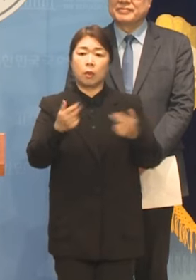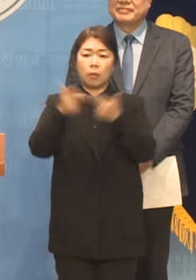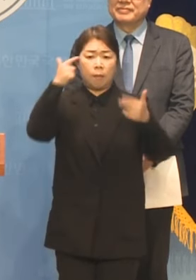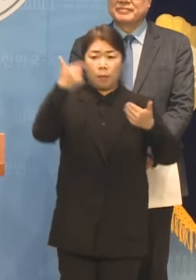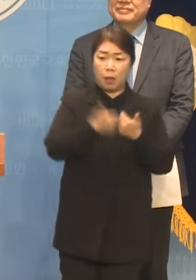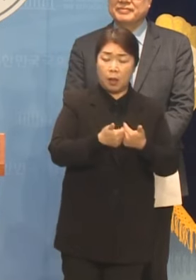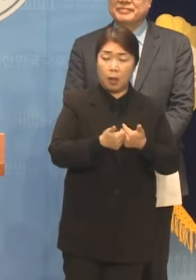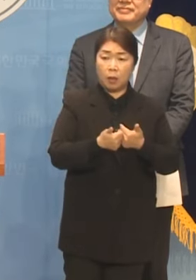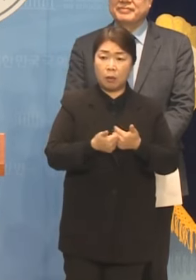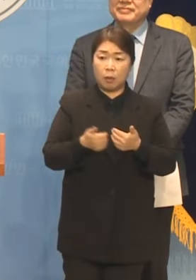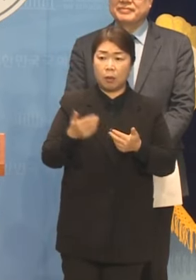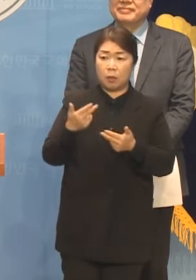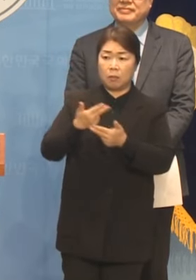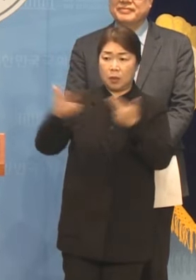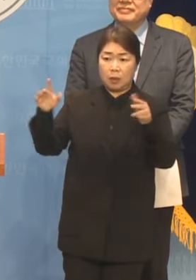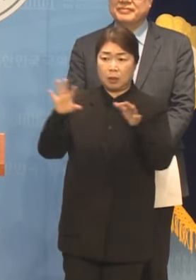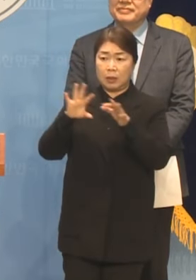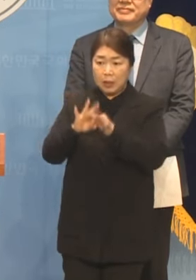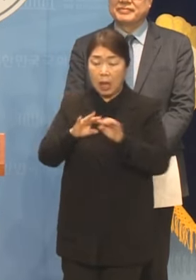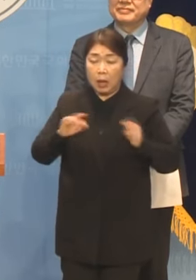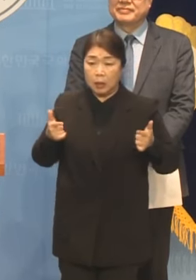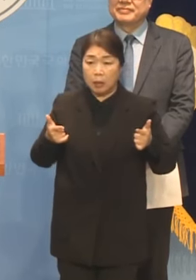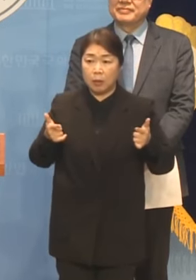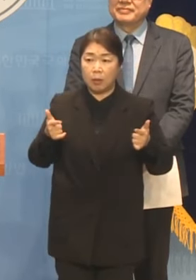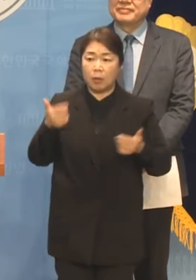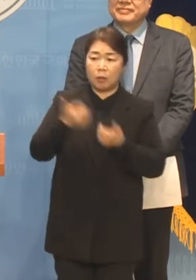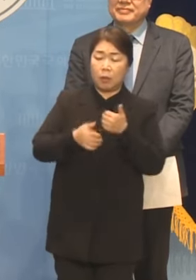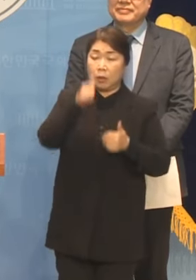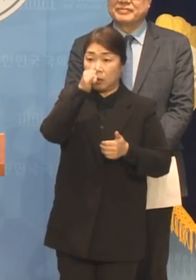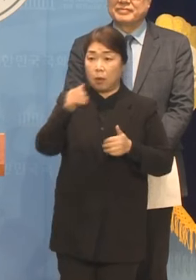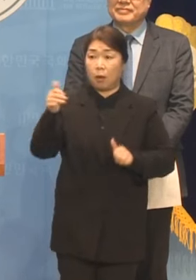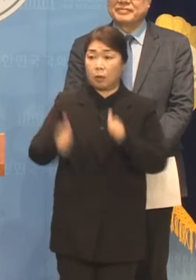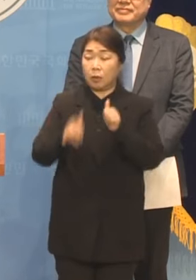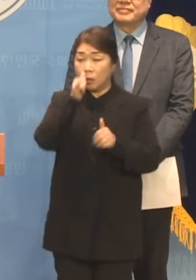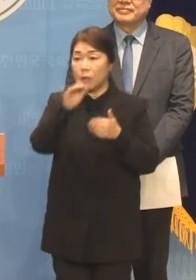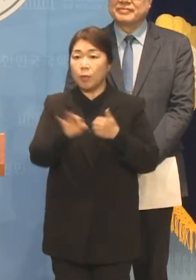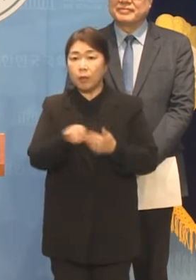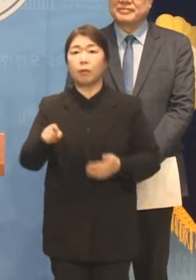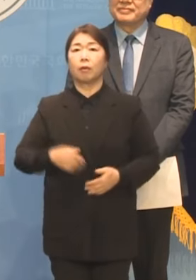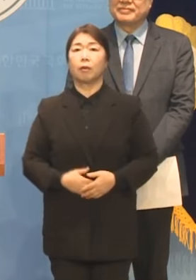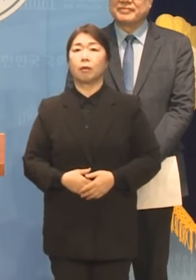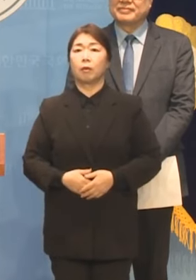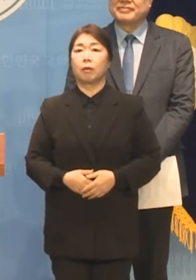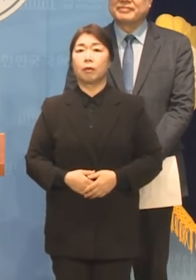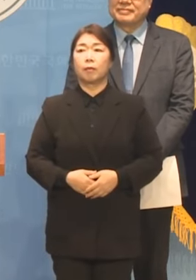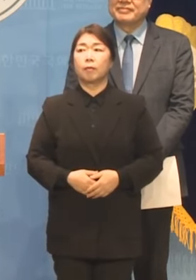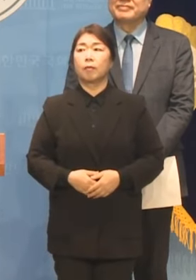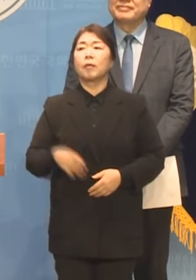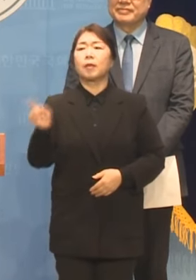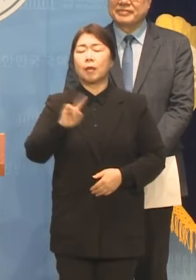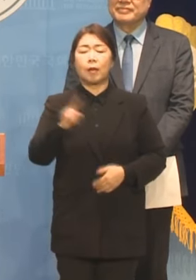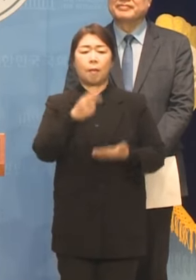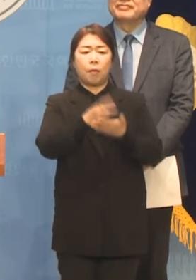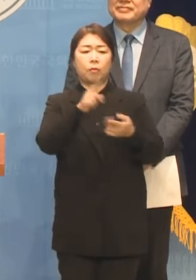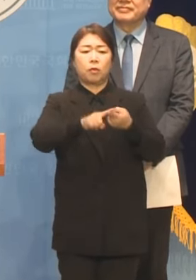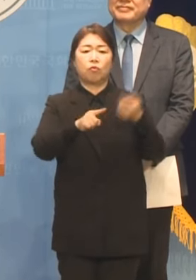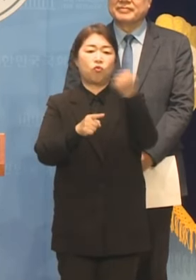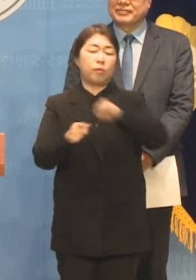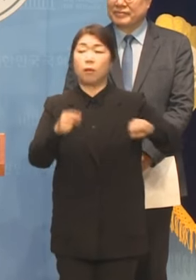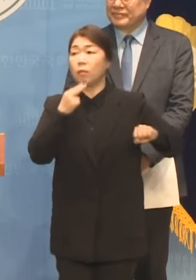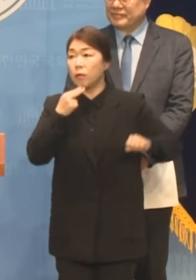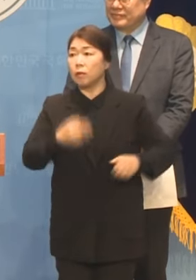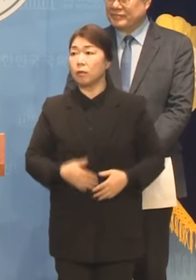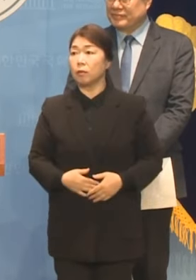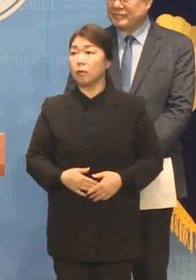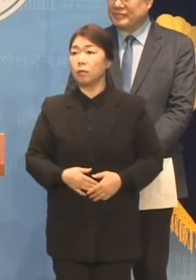비명이거나 친명 인사와 갈등적 관계가 있는 경쟁적 관계가 있는 인사는 하등에 법적 위반이 없고